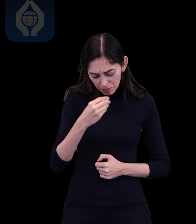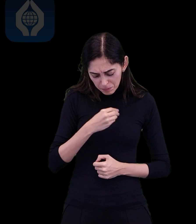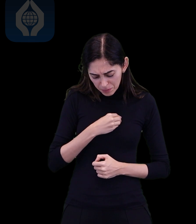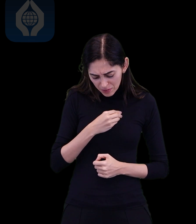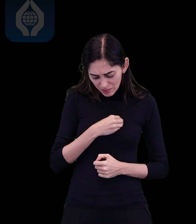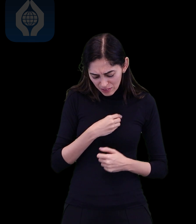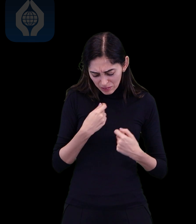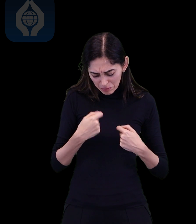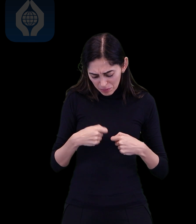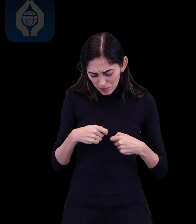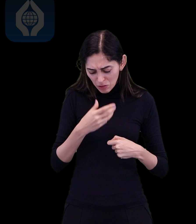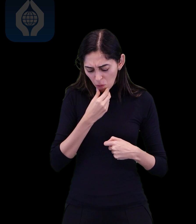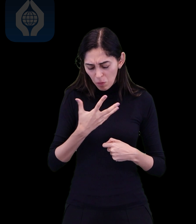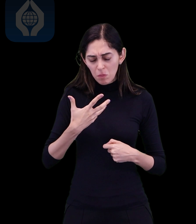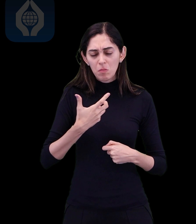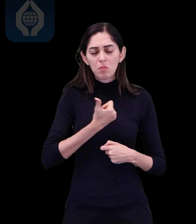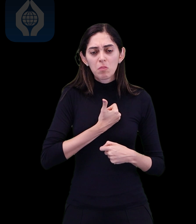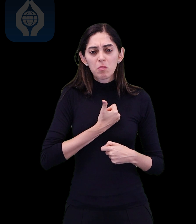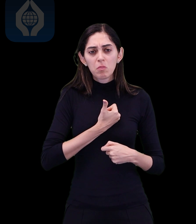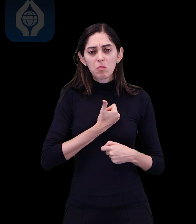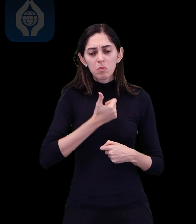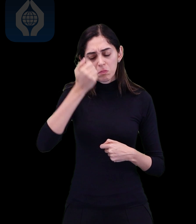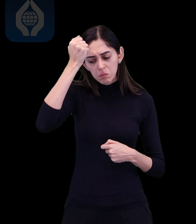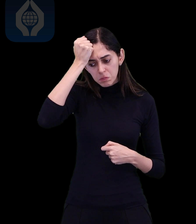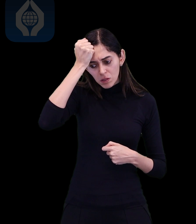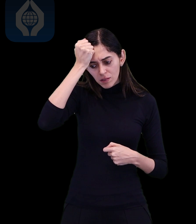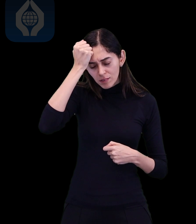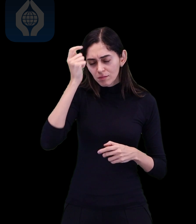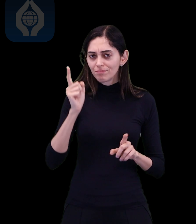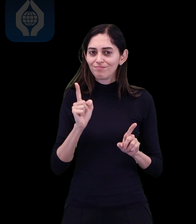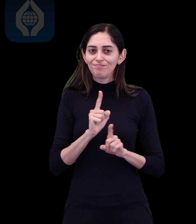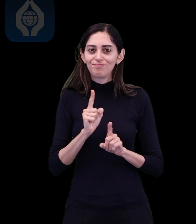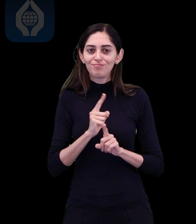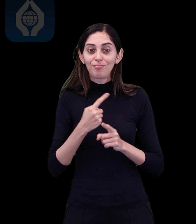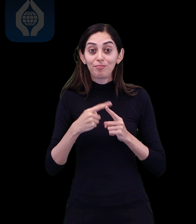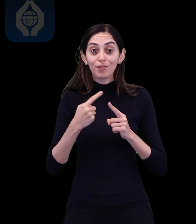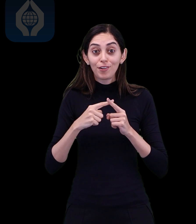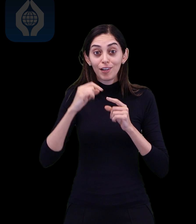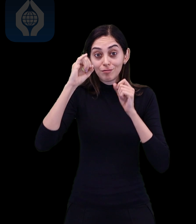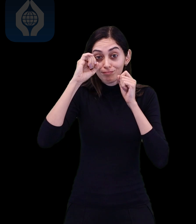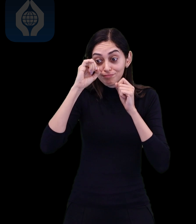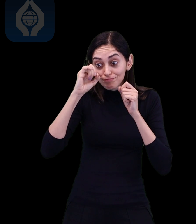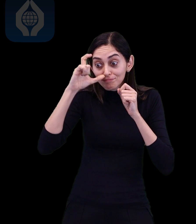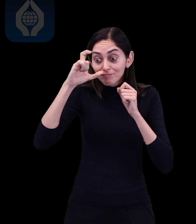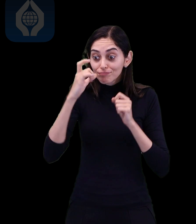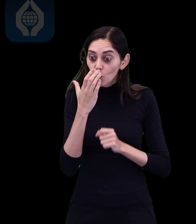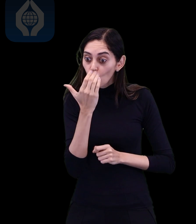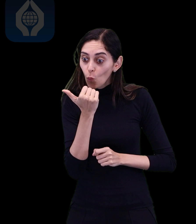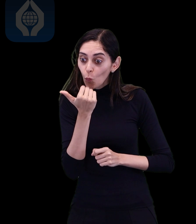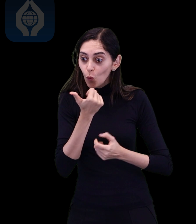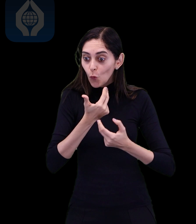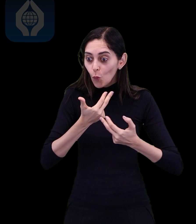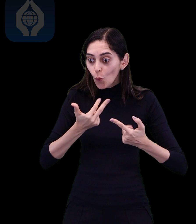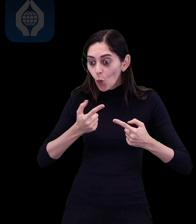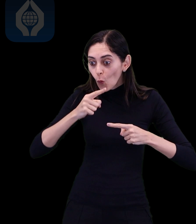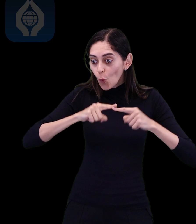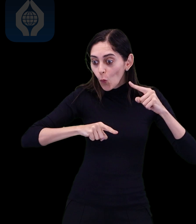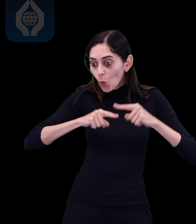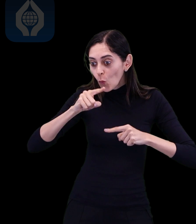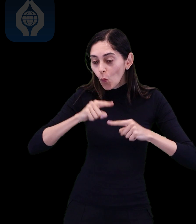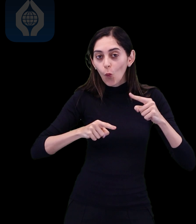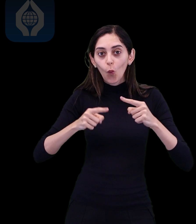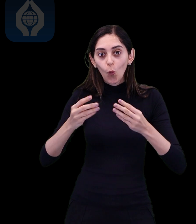se achavam pecadoras e necessitadas de um Salvador? Não. Elas o seguiam porque estavam interessadas